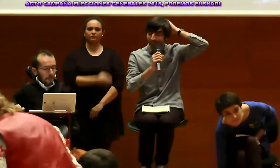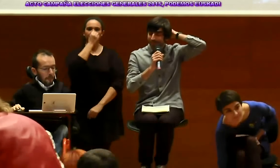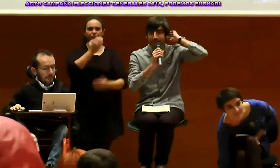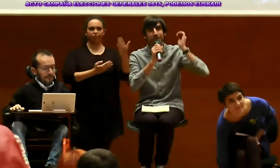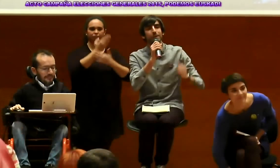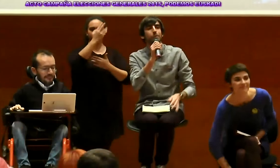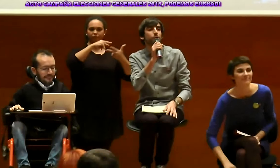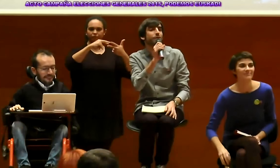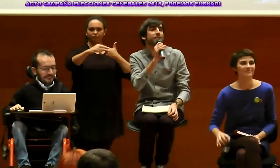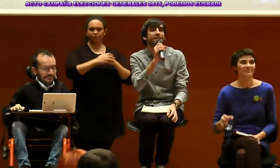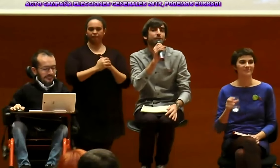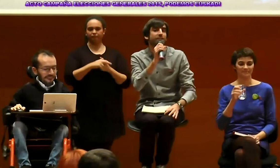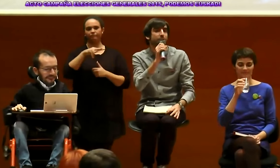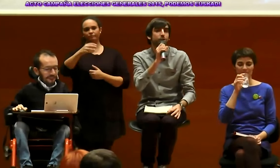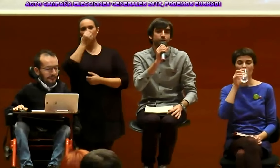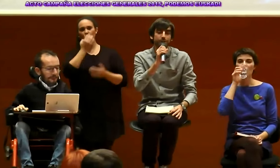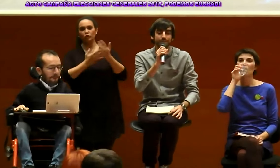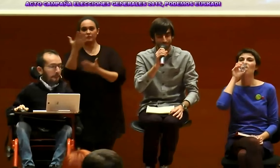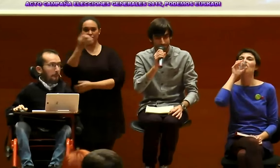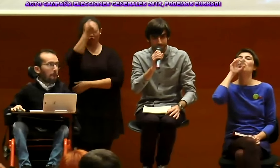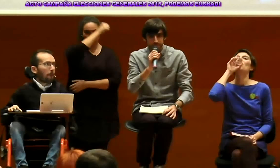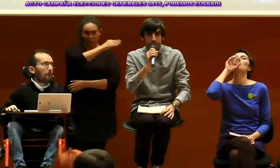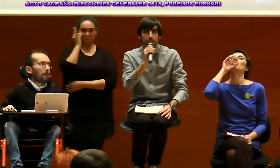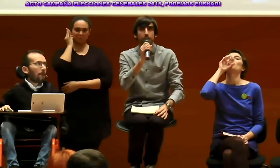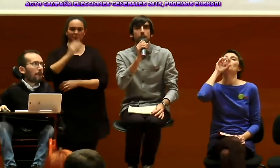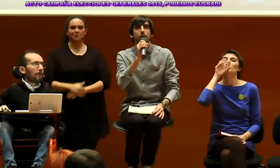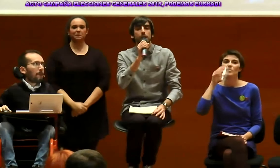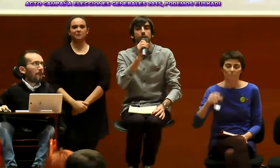Egunon. Muy buenos días a todas y a todos.